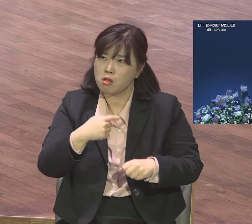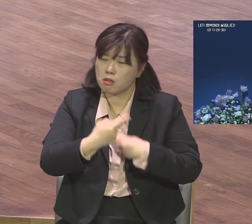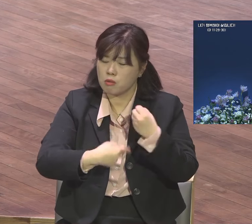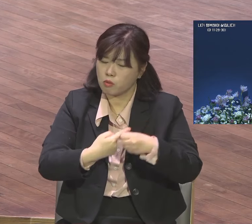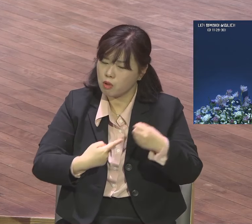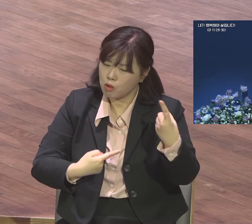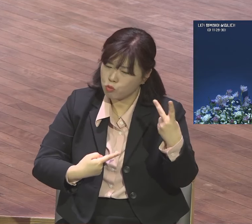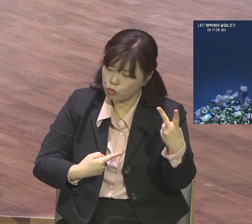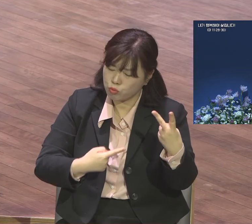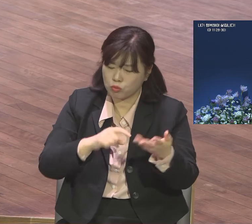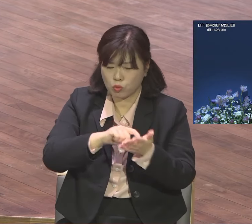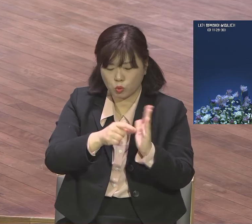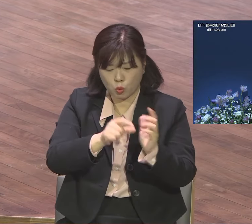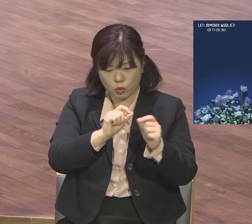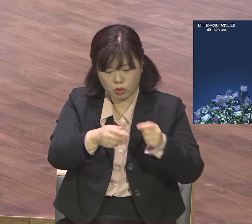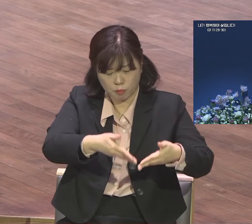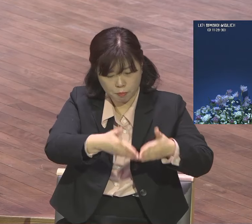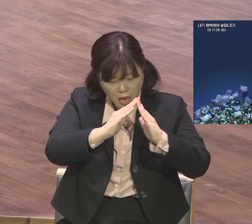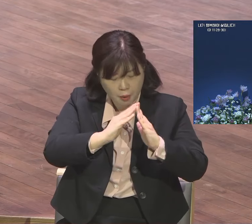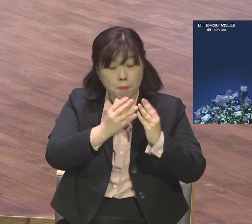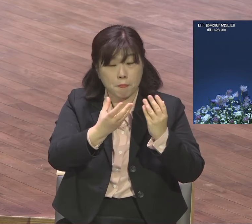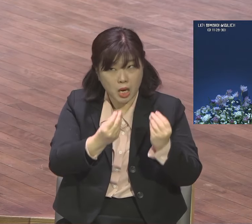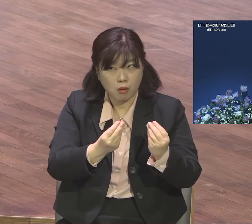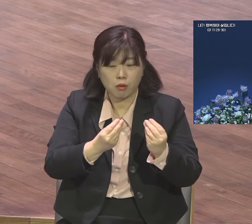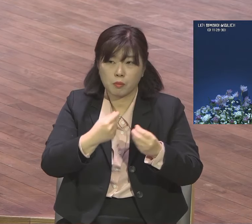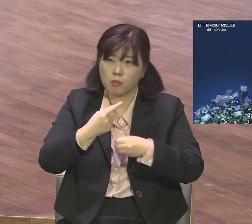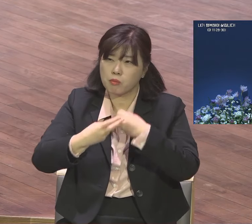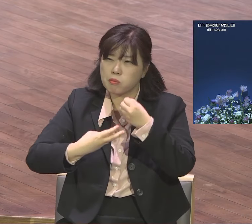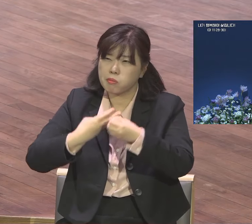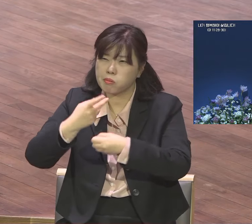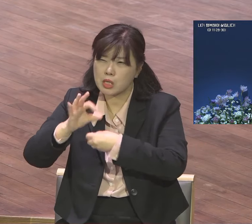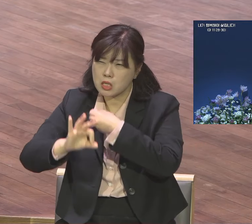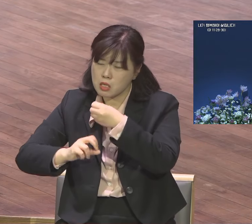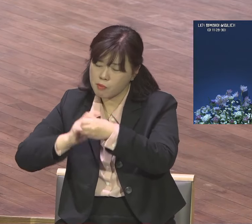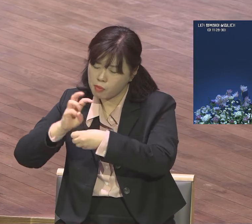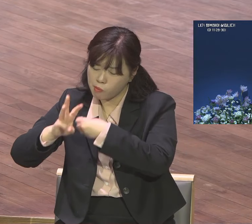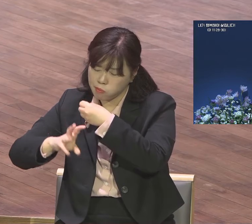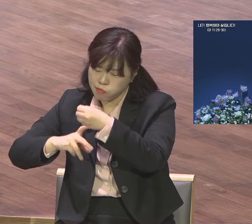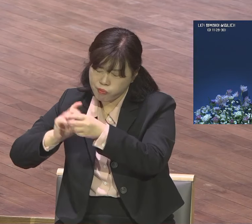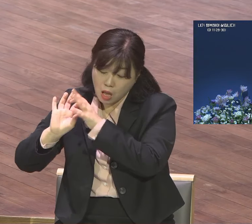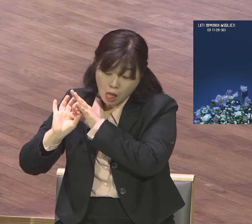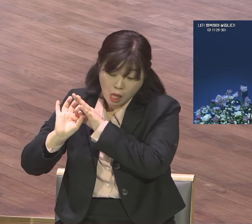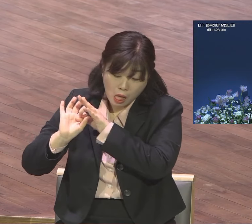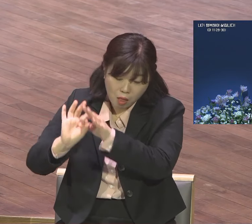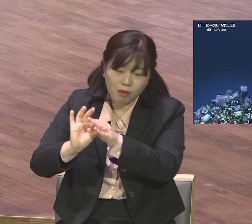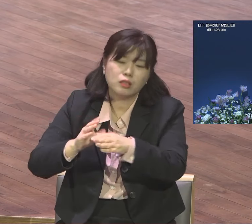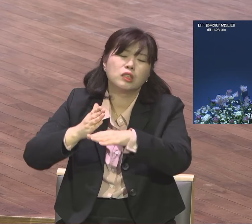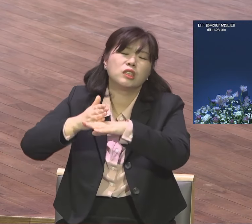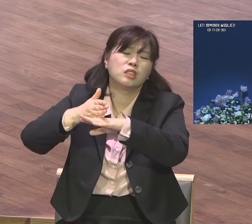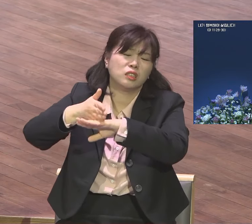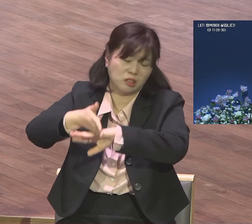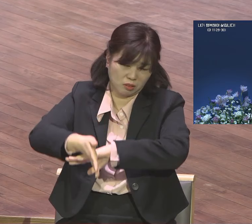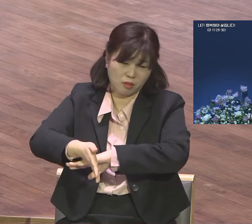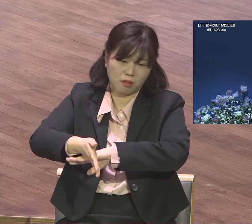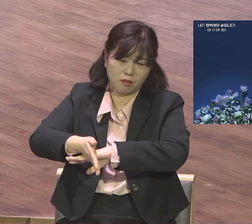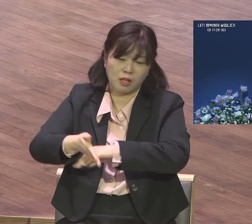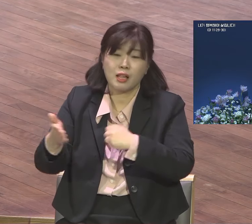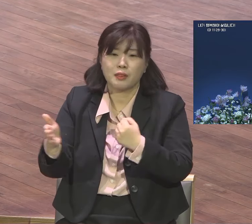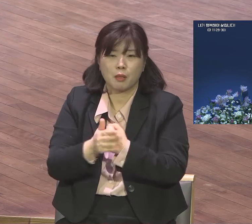개척 캠프를 통해서 선교 망대를 세우는 것은 시작입니다. 그 이후에 펼쳐나갈